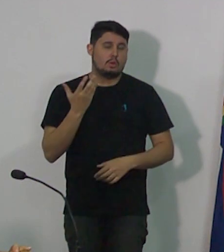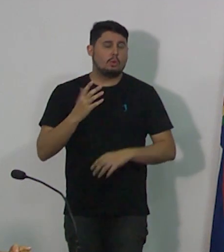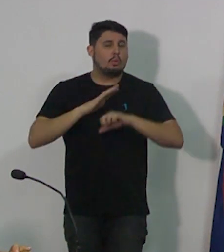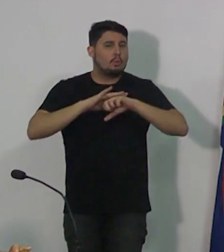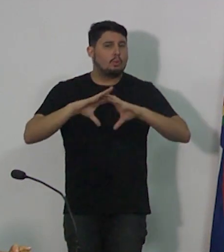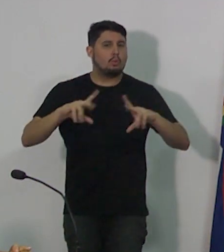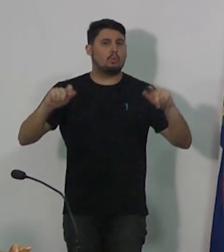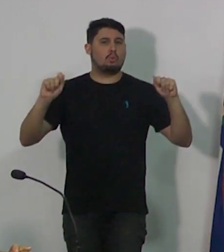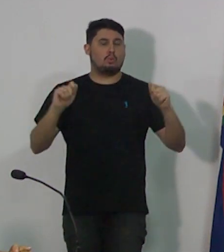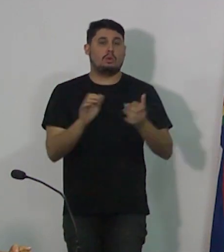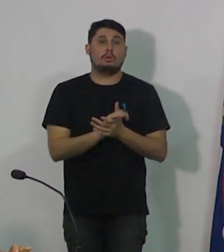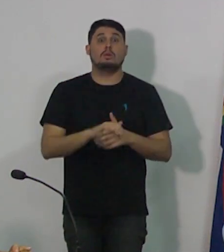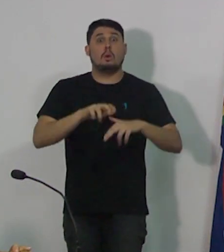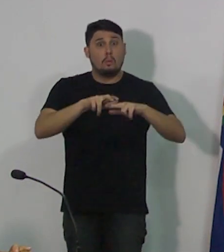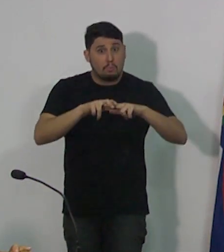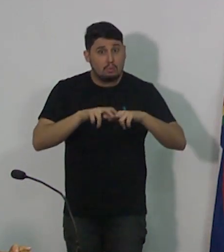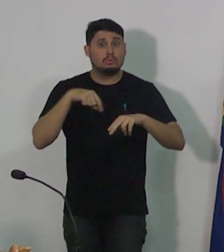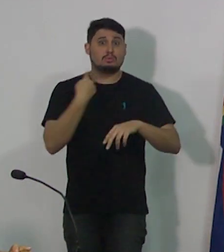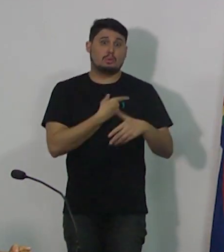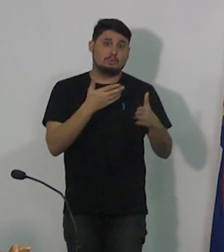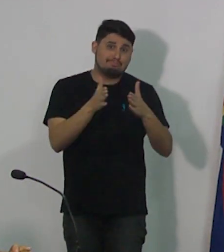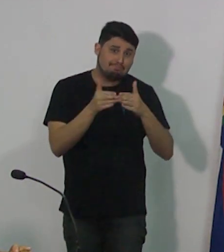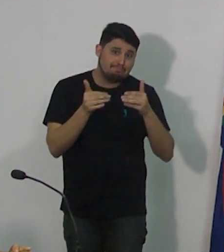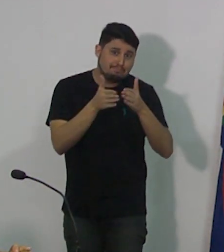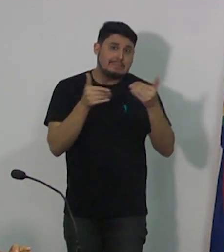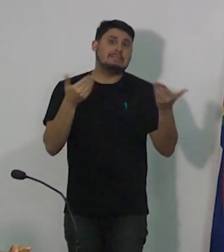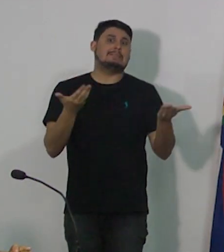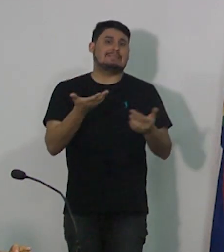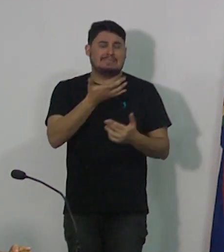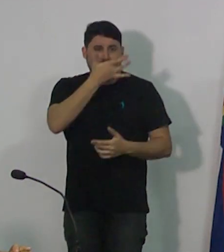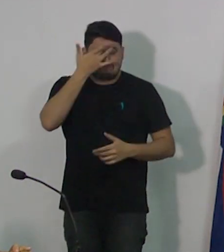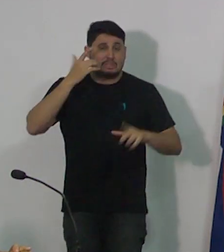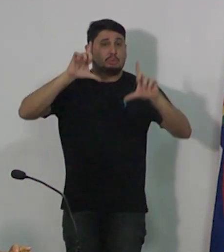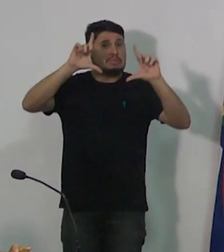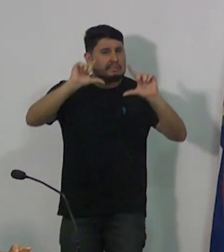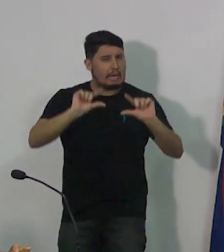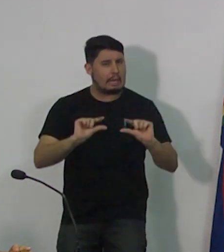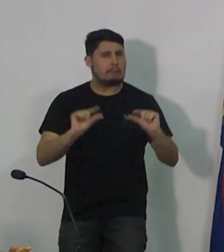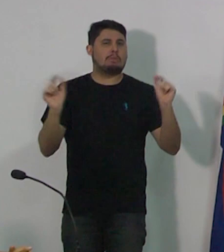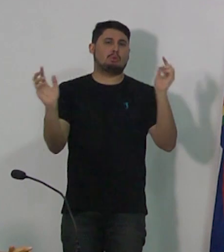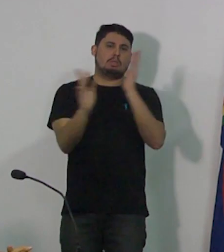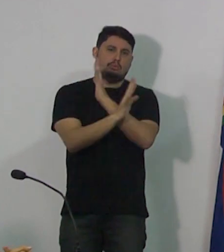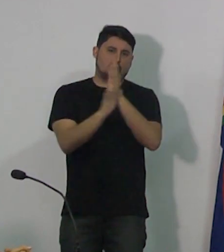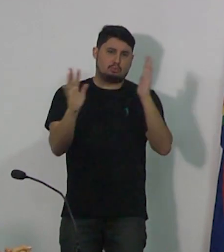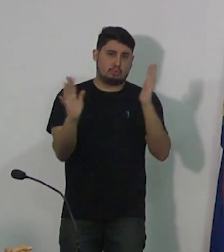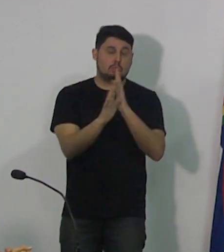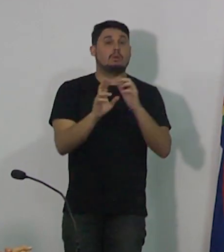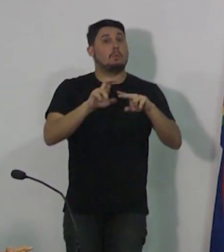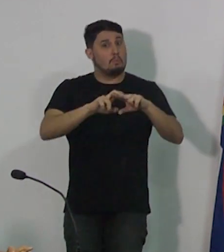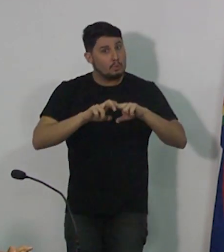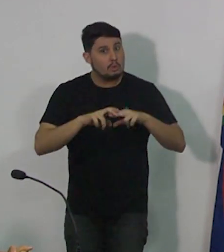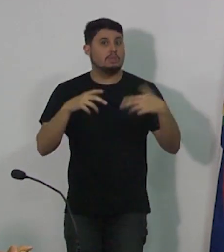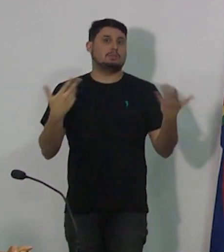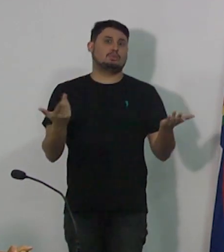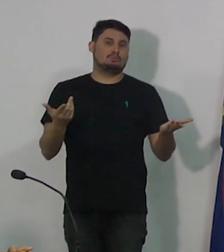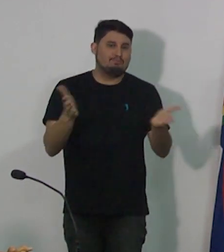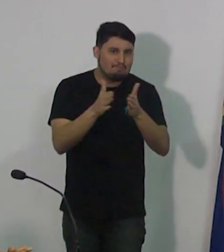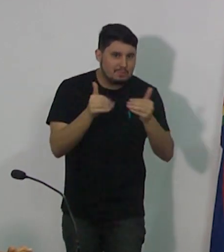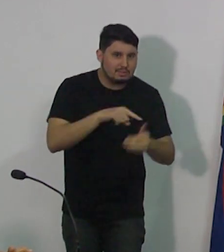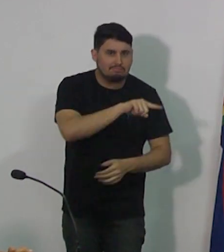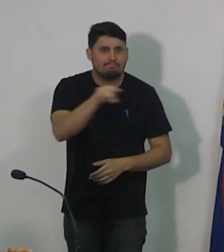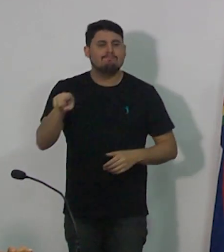uma menor circulação de pessoas e não aconteça vários casos ao mesmo tempo. Que é esse trabalho que a gente tem feito e a sociedade tem nos ajudado